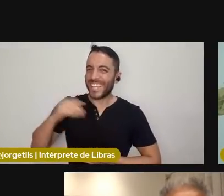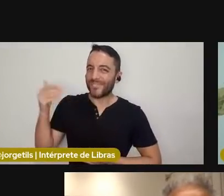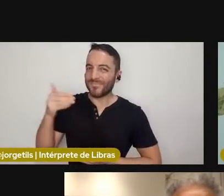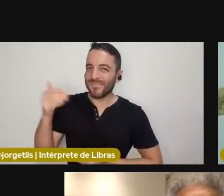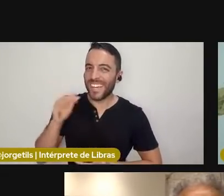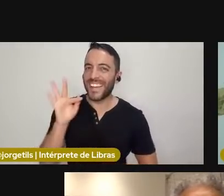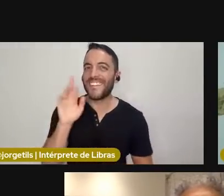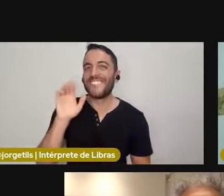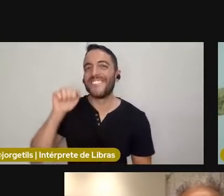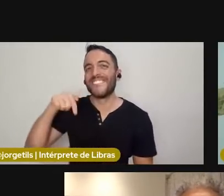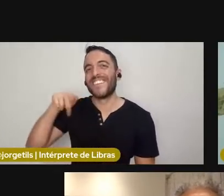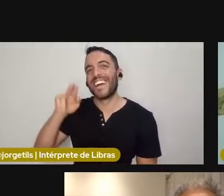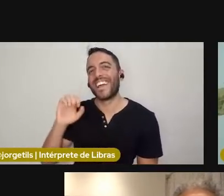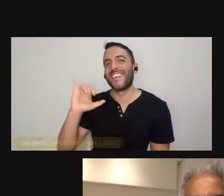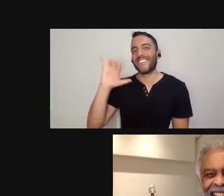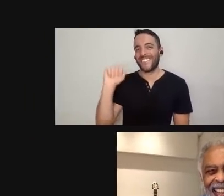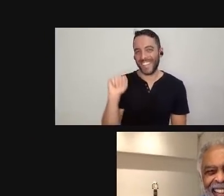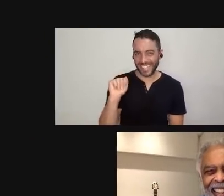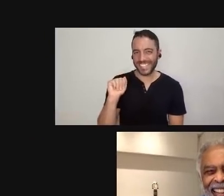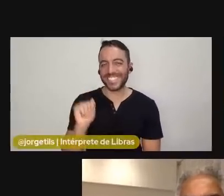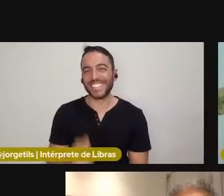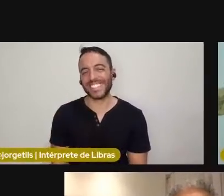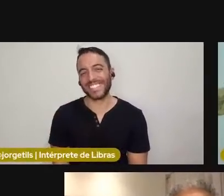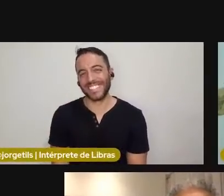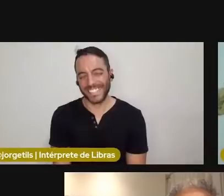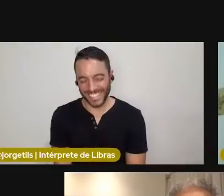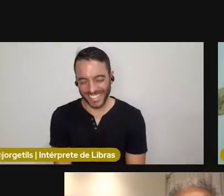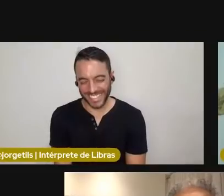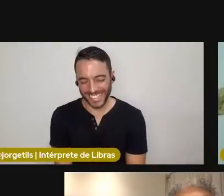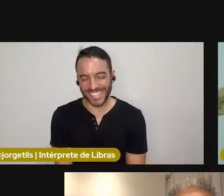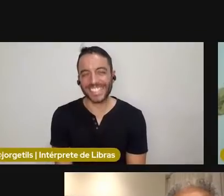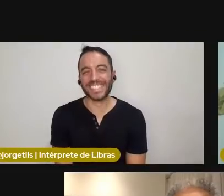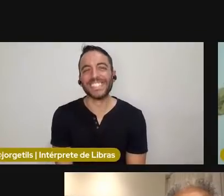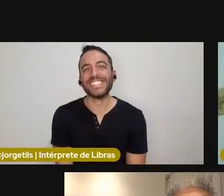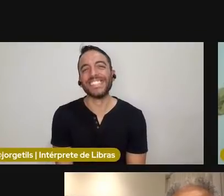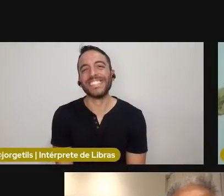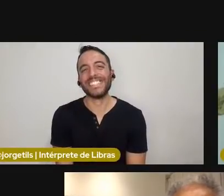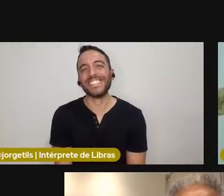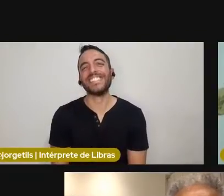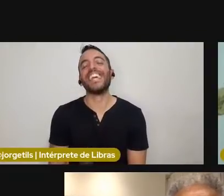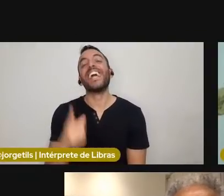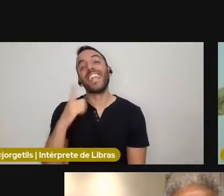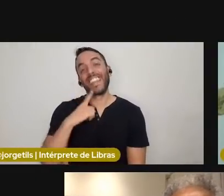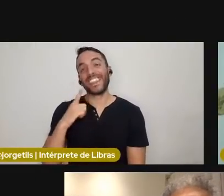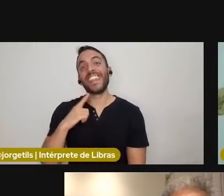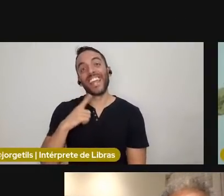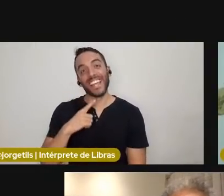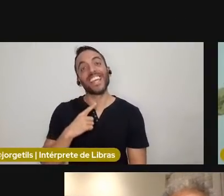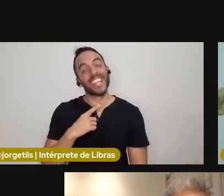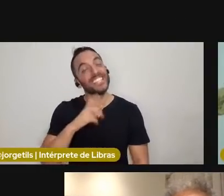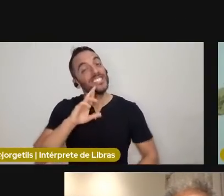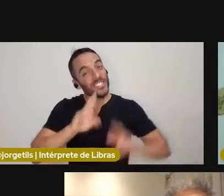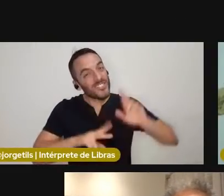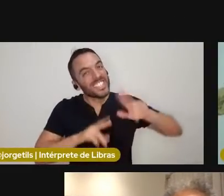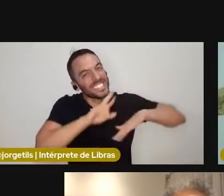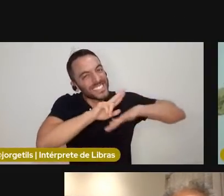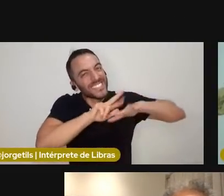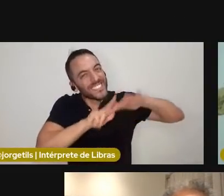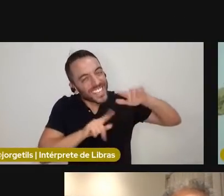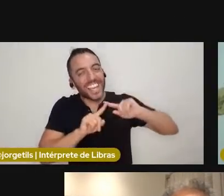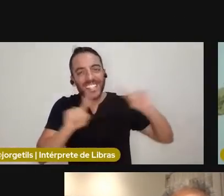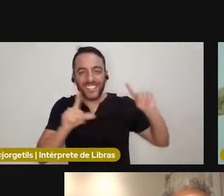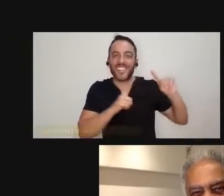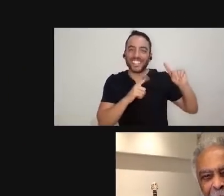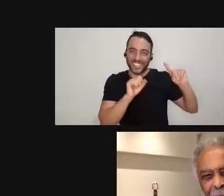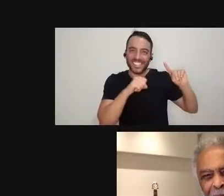Exatamente. Ela tem uma frequência um pouco assim diversificada, mas tem. Então, eu só posso